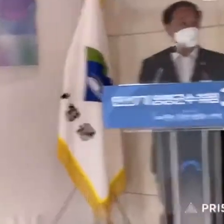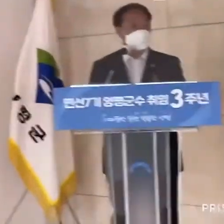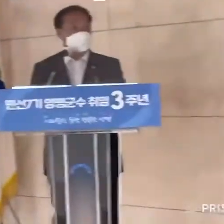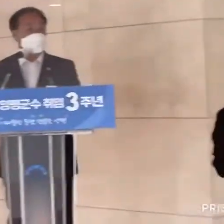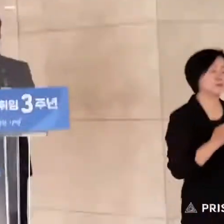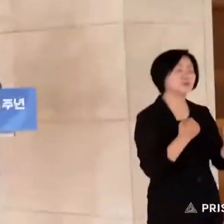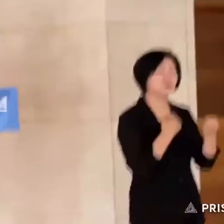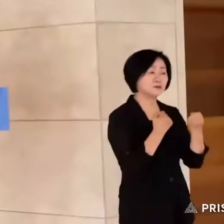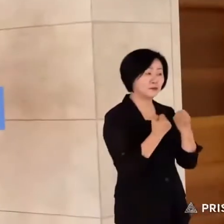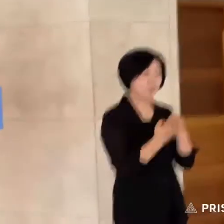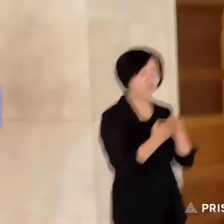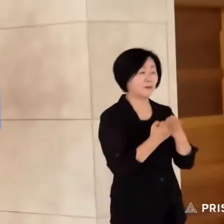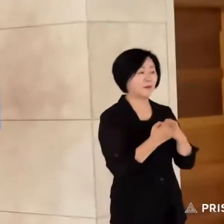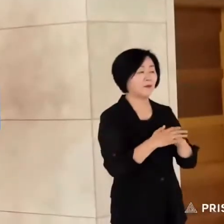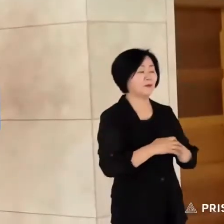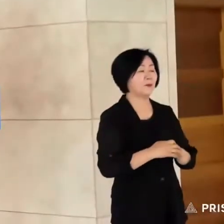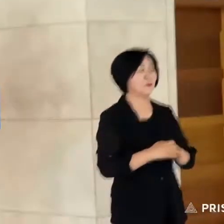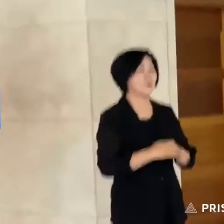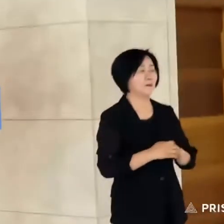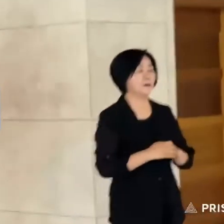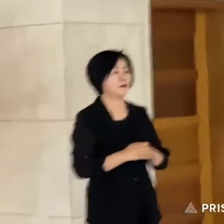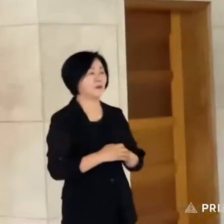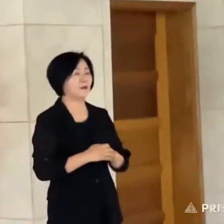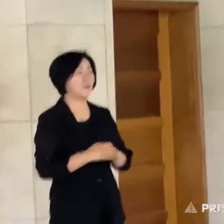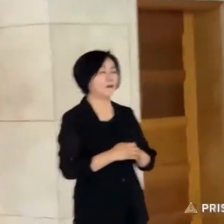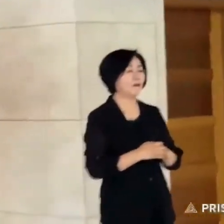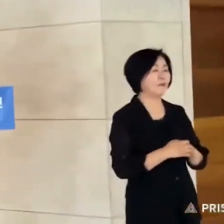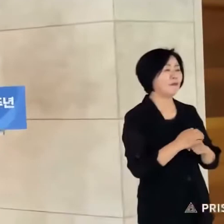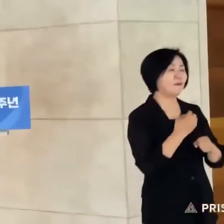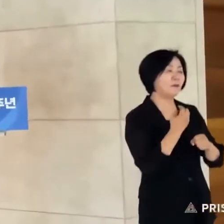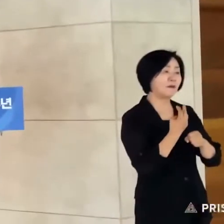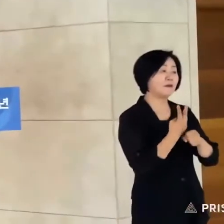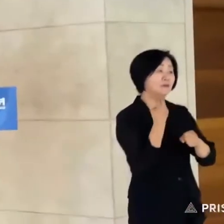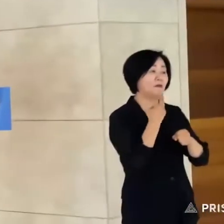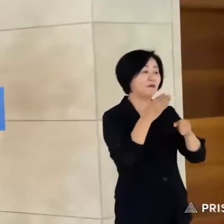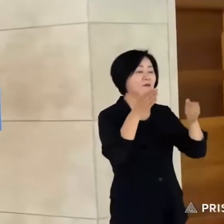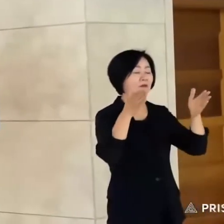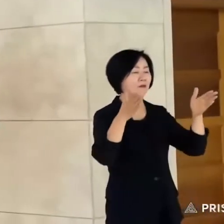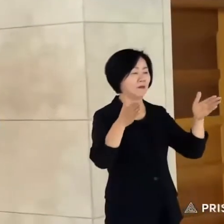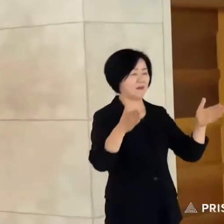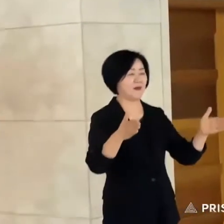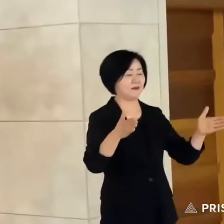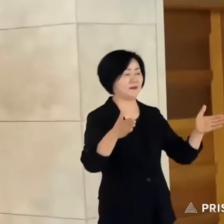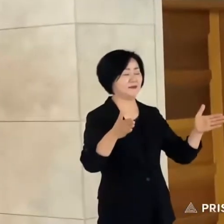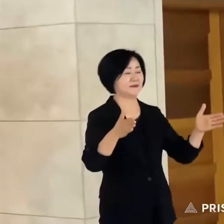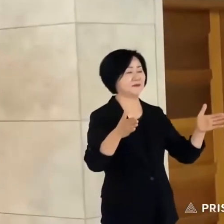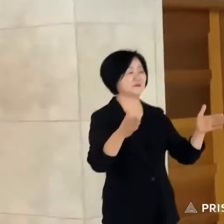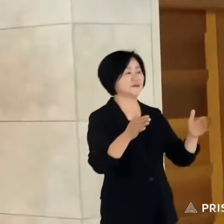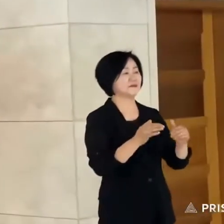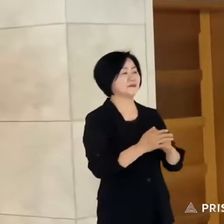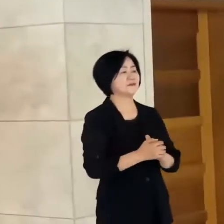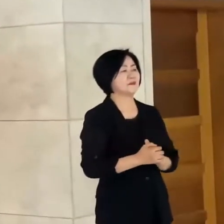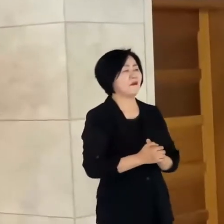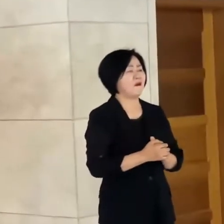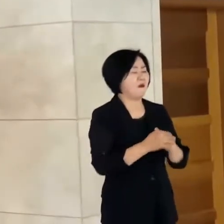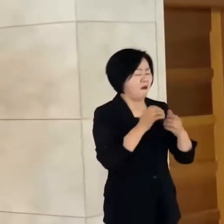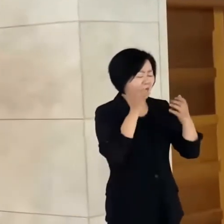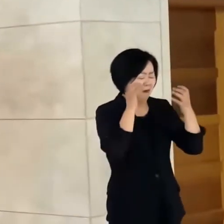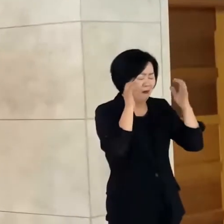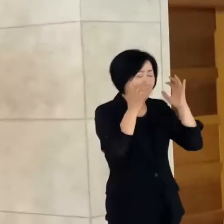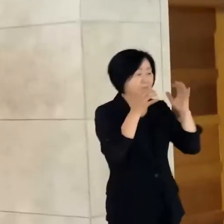그러함에도 불구하고 지난 3년간 정말